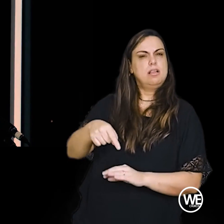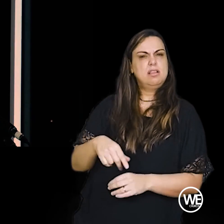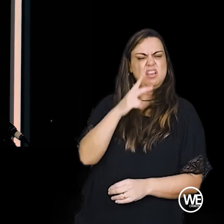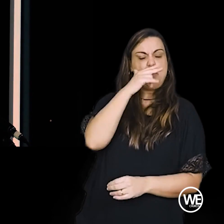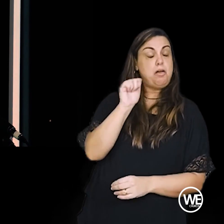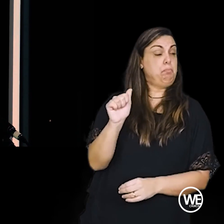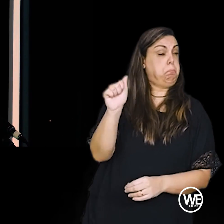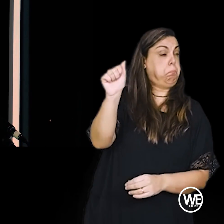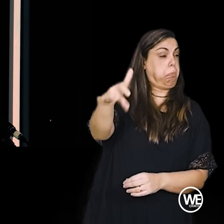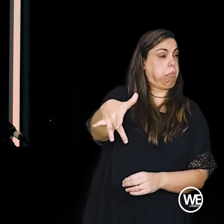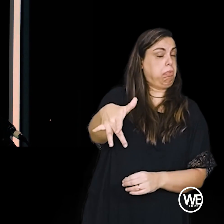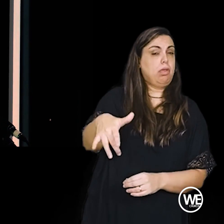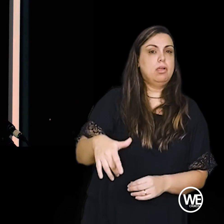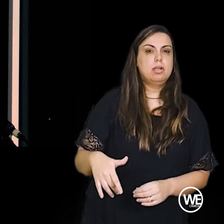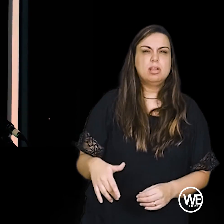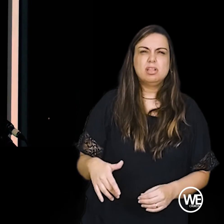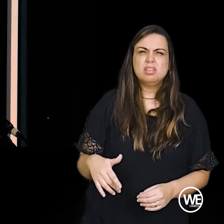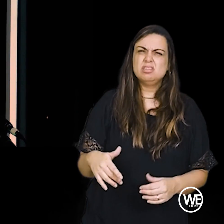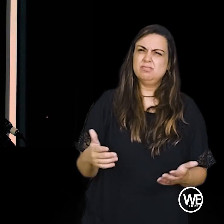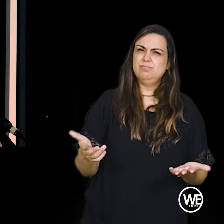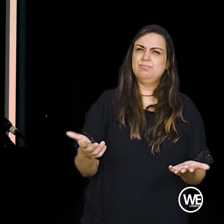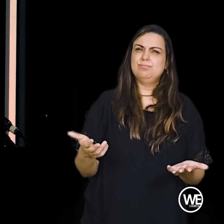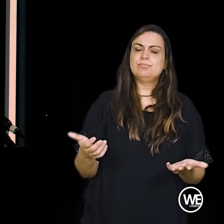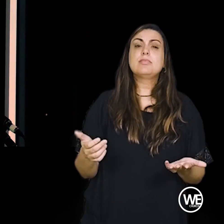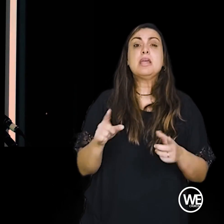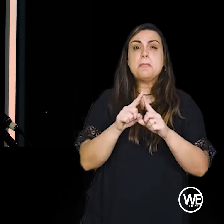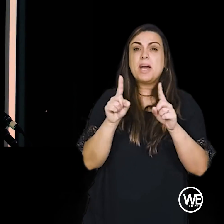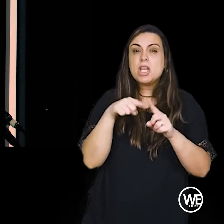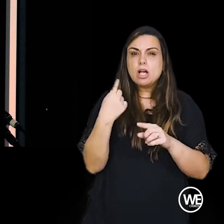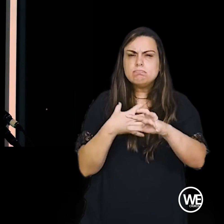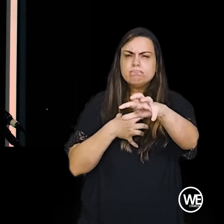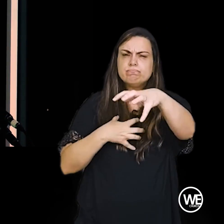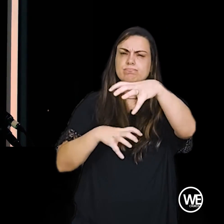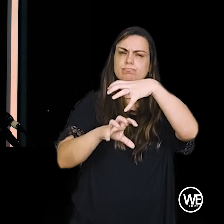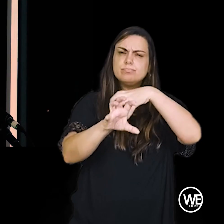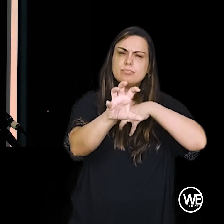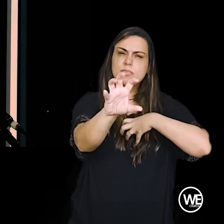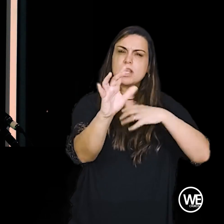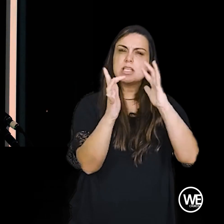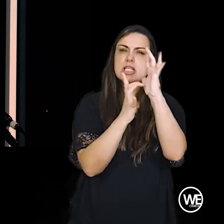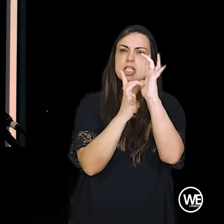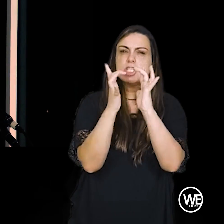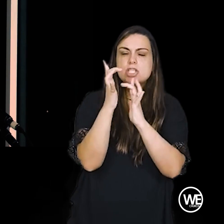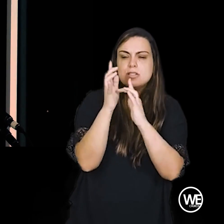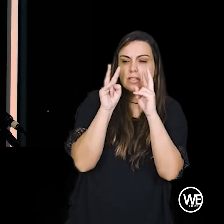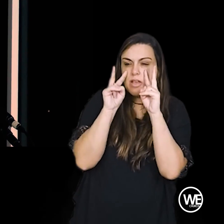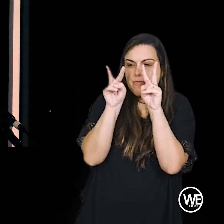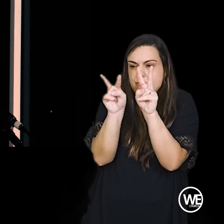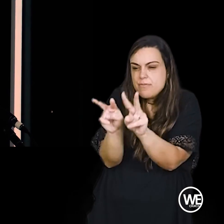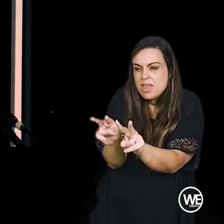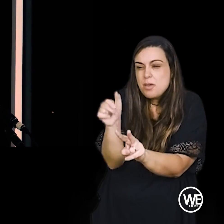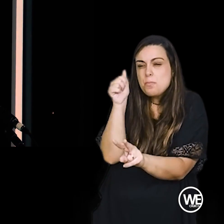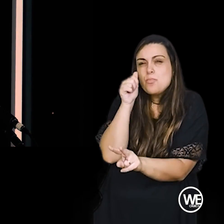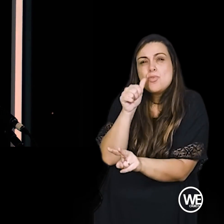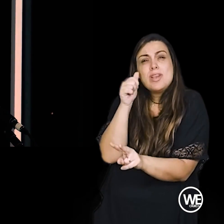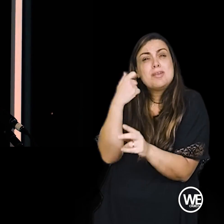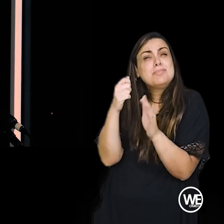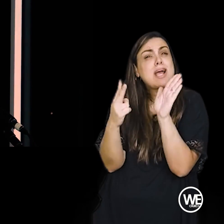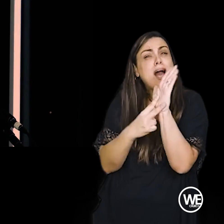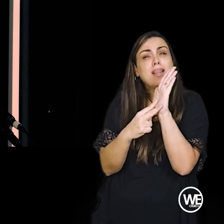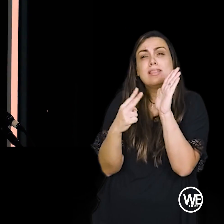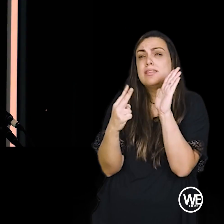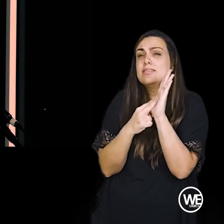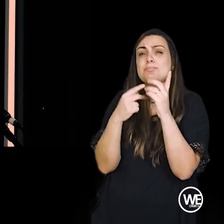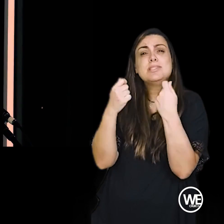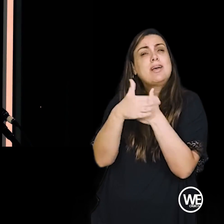atenção. Mas quando nós olhamos com o olhar de Jesus, Jesus ele vê uma mulher necessitada de atenção e de